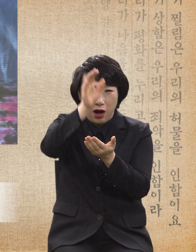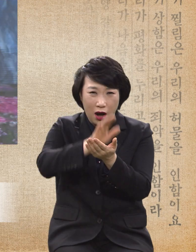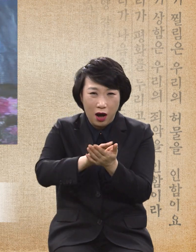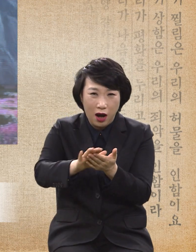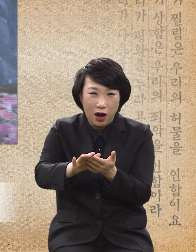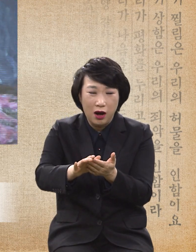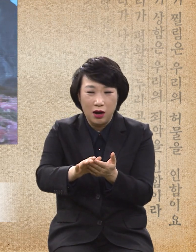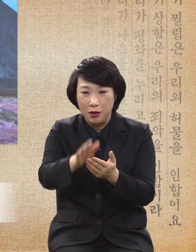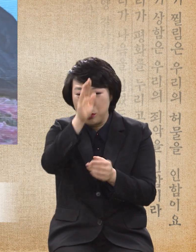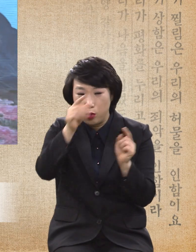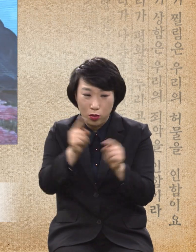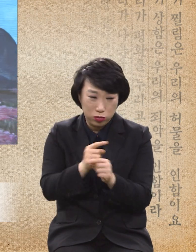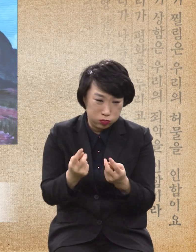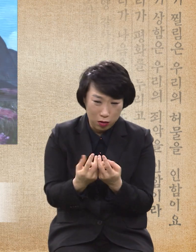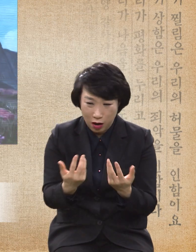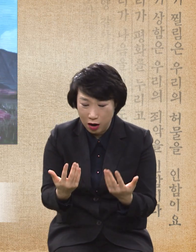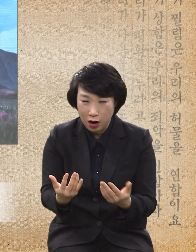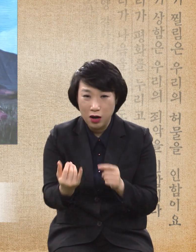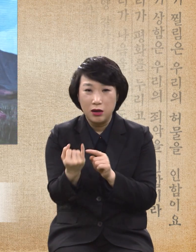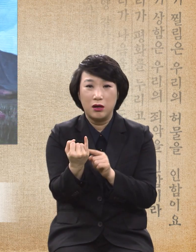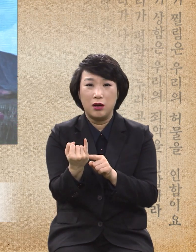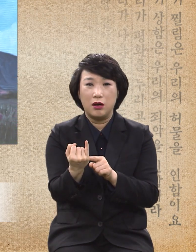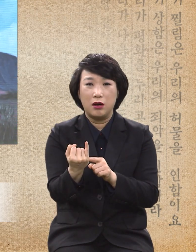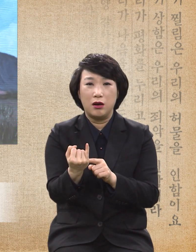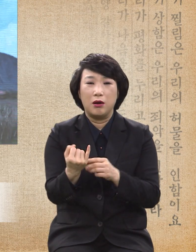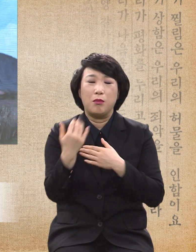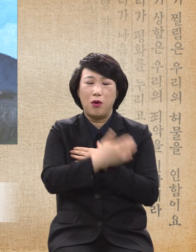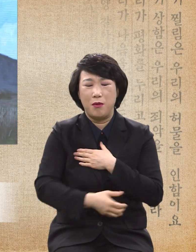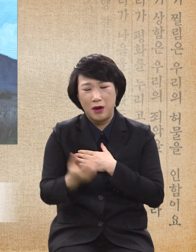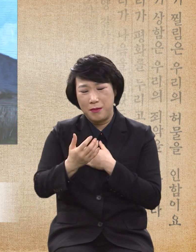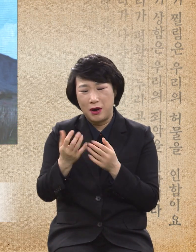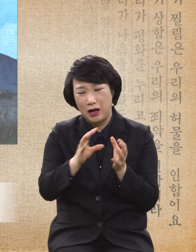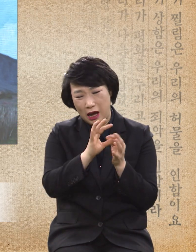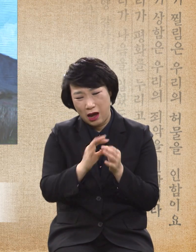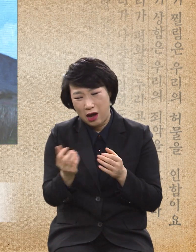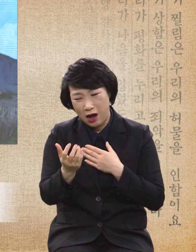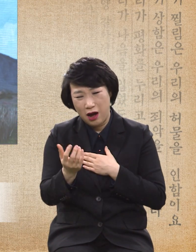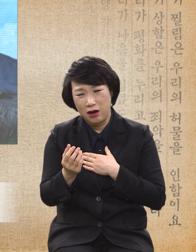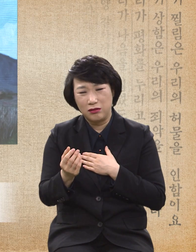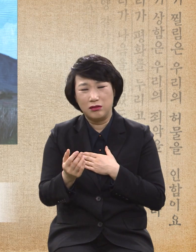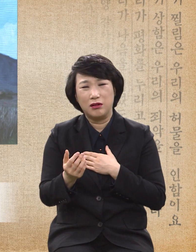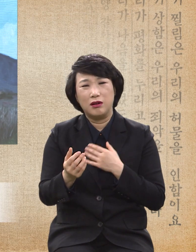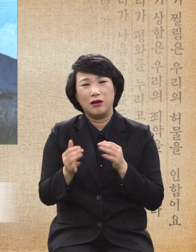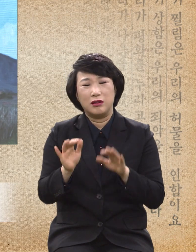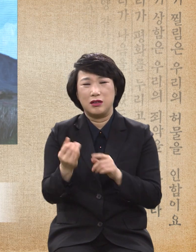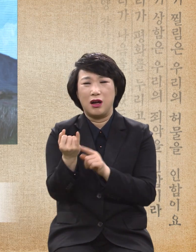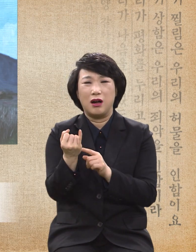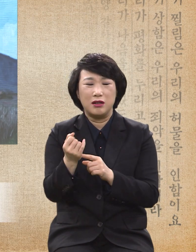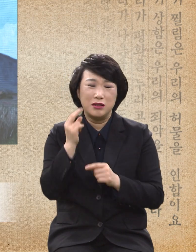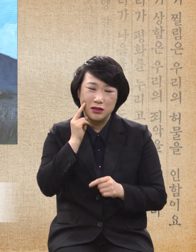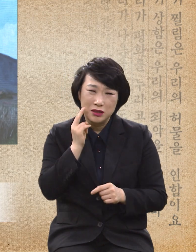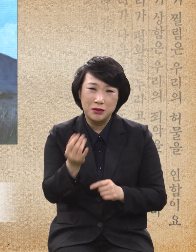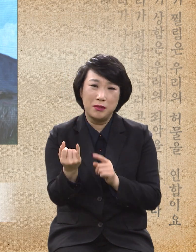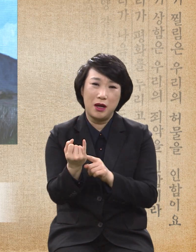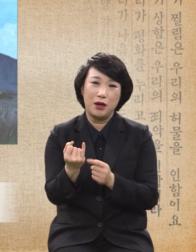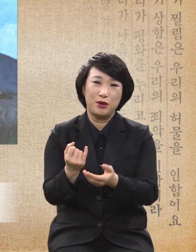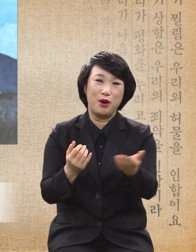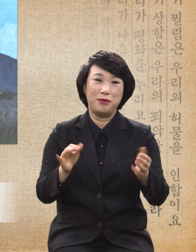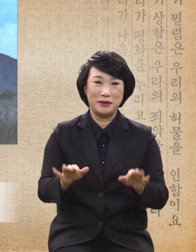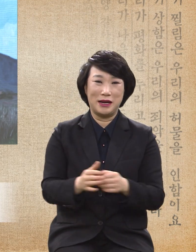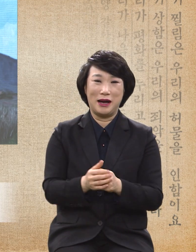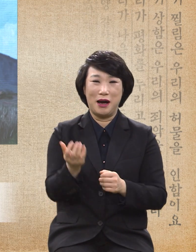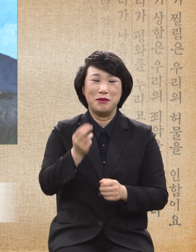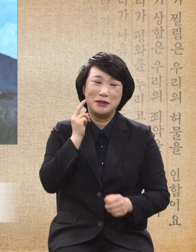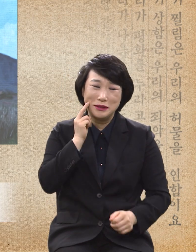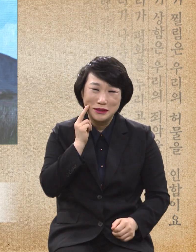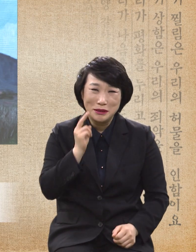낫을 길이 없어요. 계속 죽어만 가고 고통이 견딜 수가 없어요. 여러분, 고통이